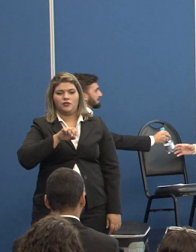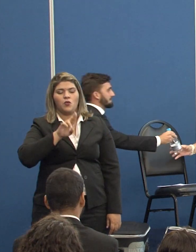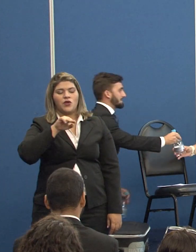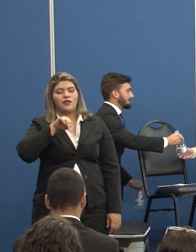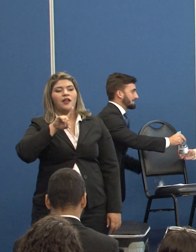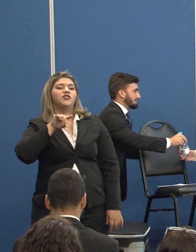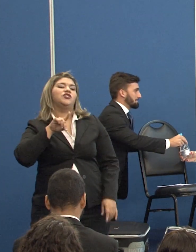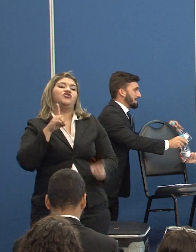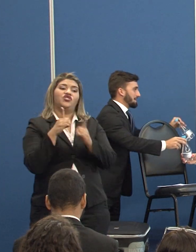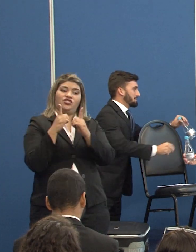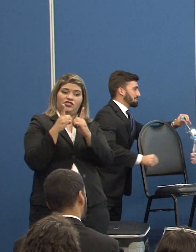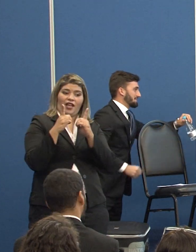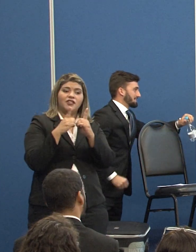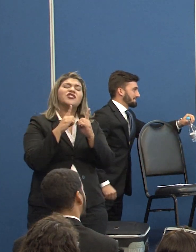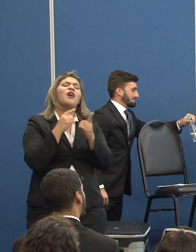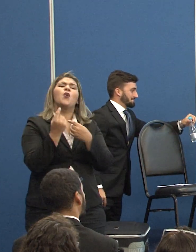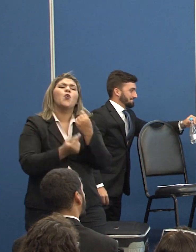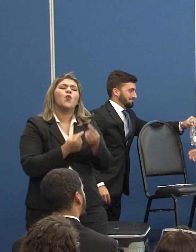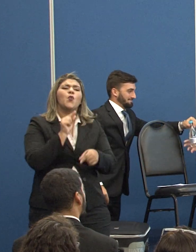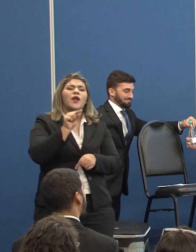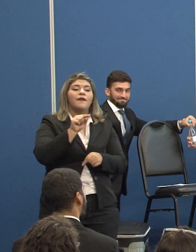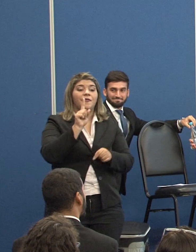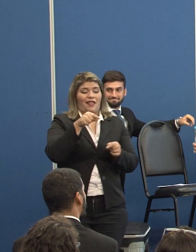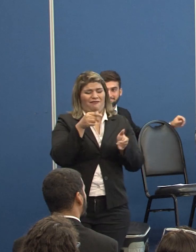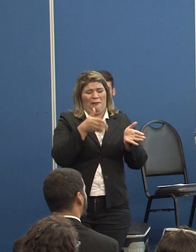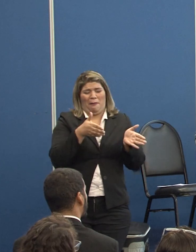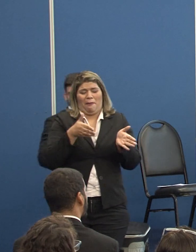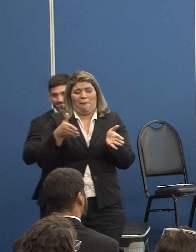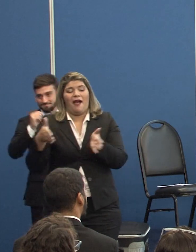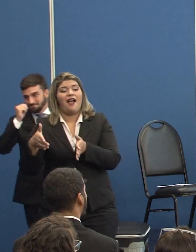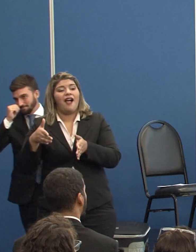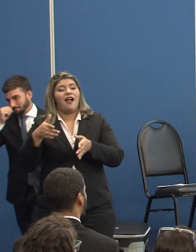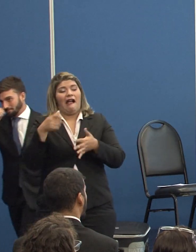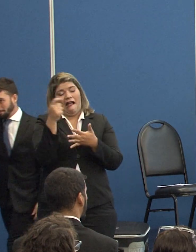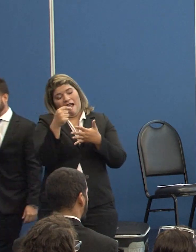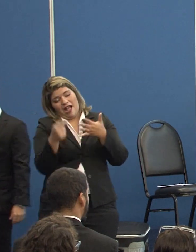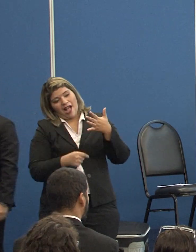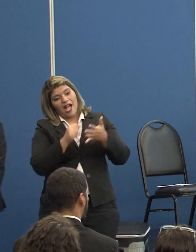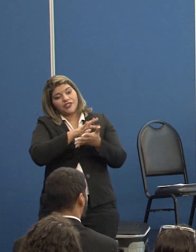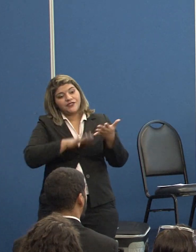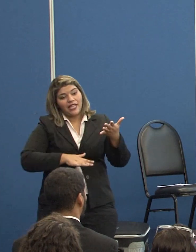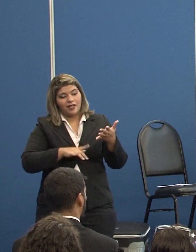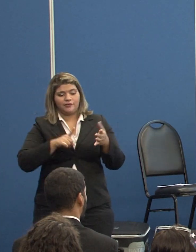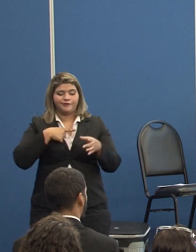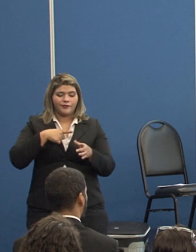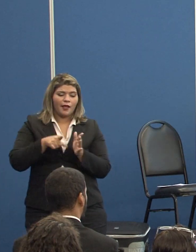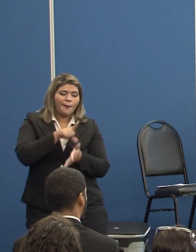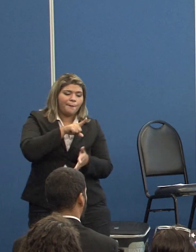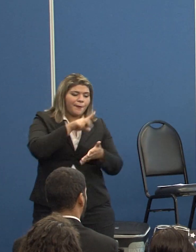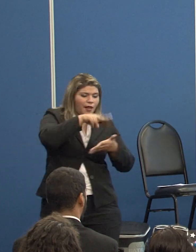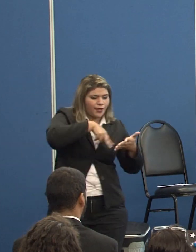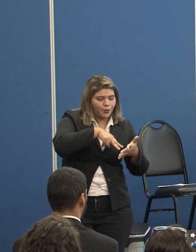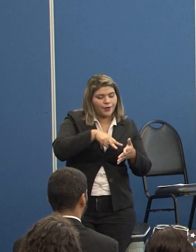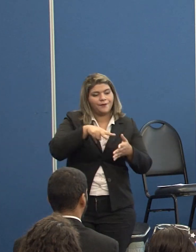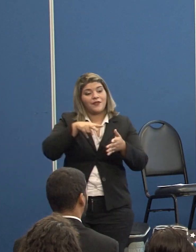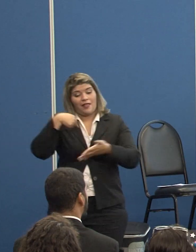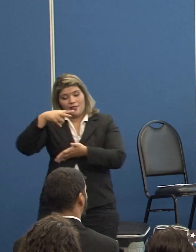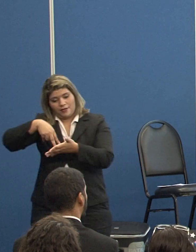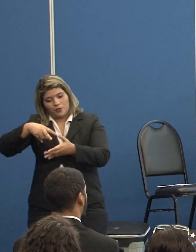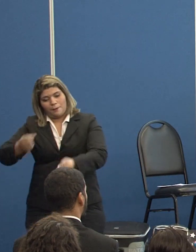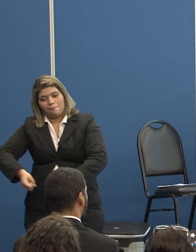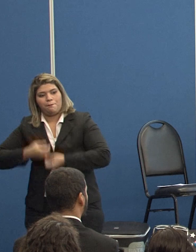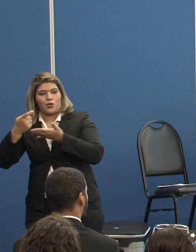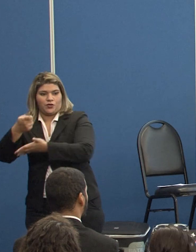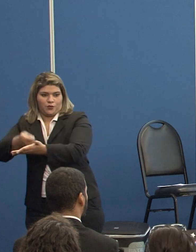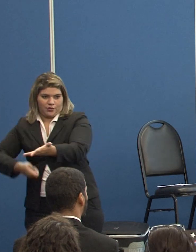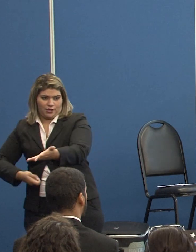de atividades em que são exploradas a pré-leitura, a leitura e a produção textual.